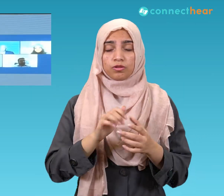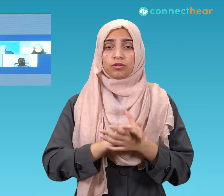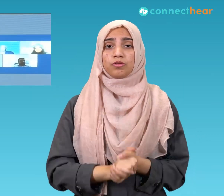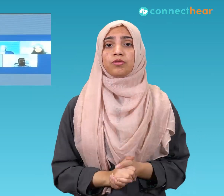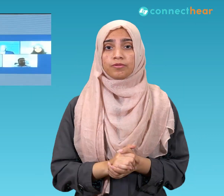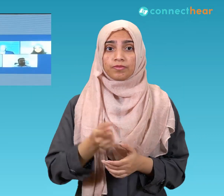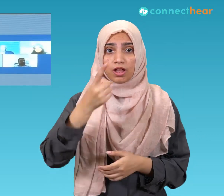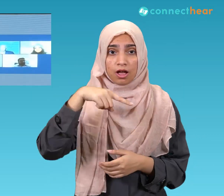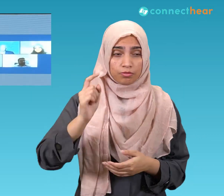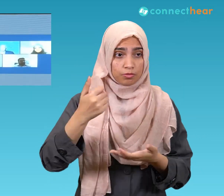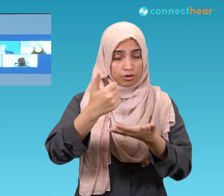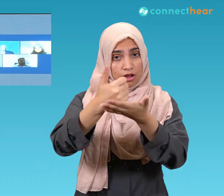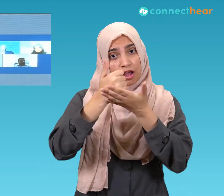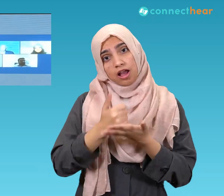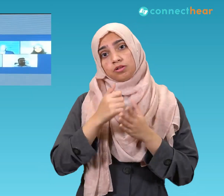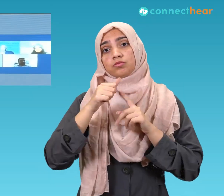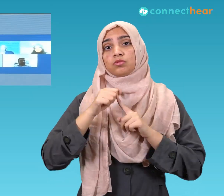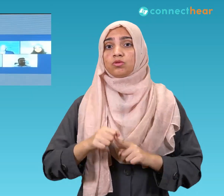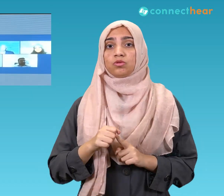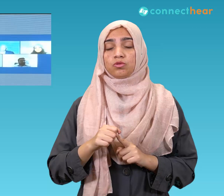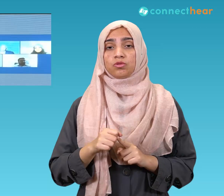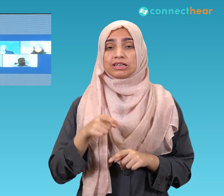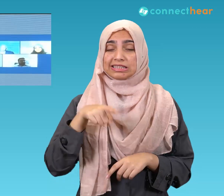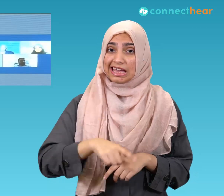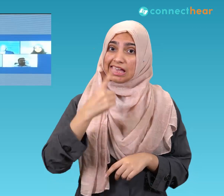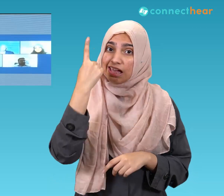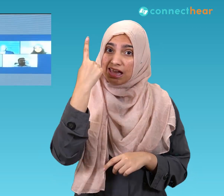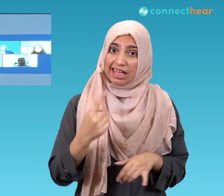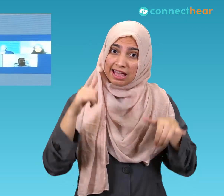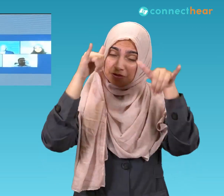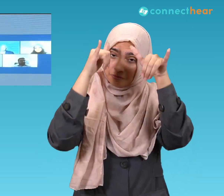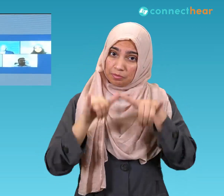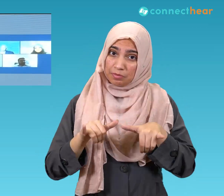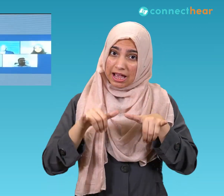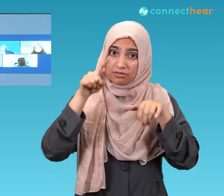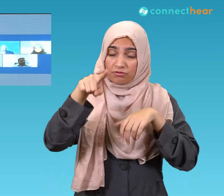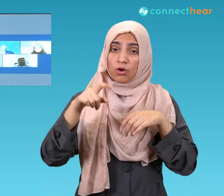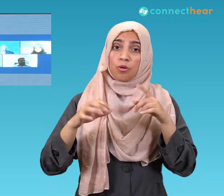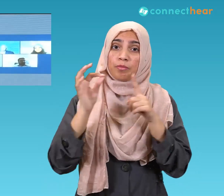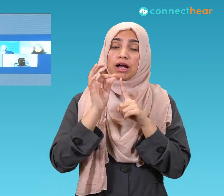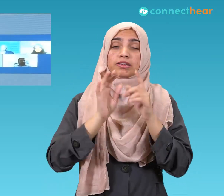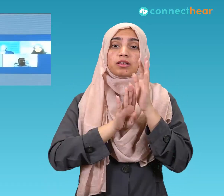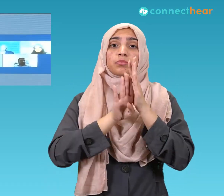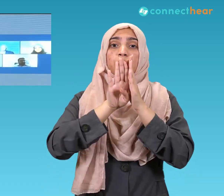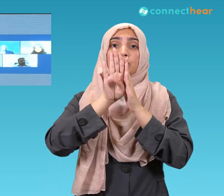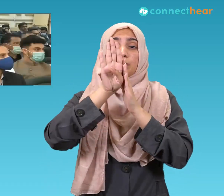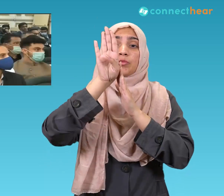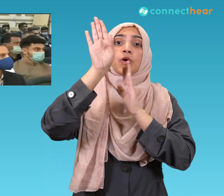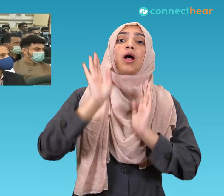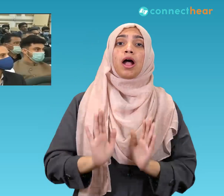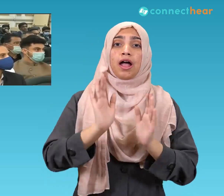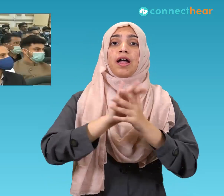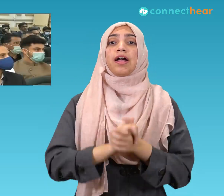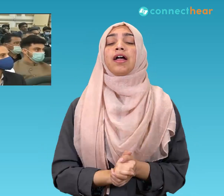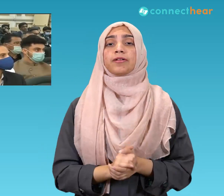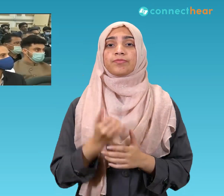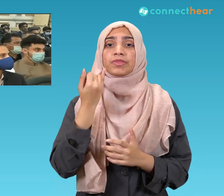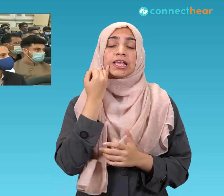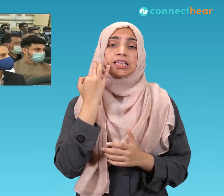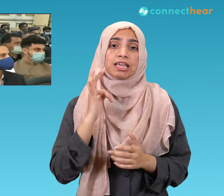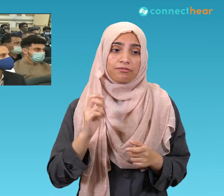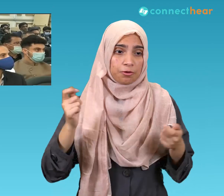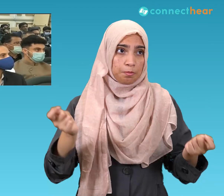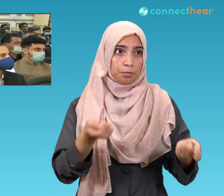اندر شرکت کرنی ہے, کیونکہ یہ ایک ہی چیز جو پاکستان کی گروتھ ریٹ اٹھا سکتی ہے کہ اگر ہماری یہ جو کنسٹرکشن انڈسٹری